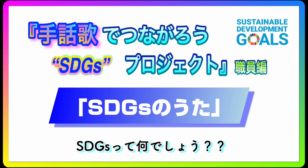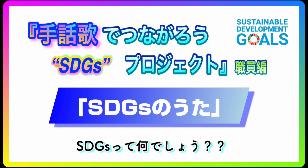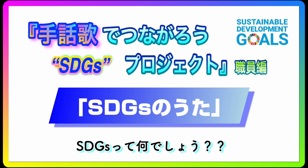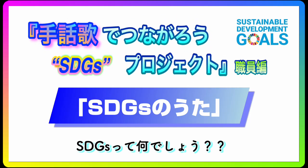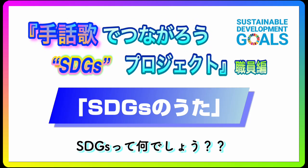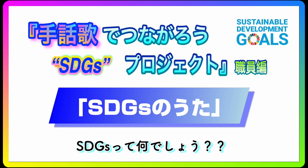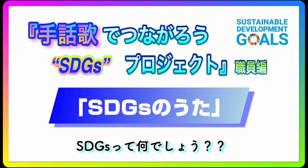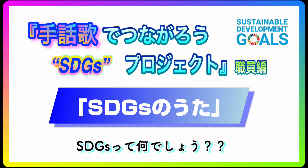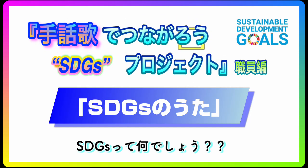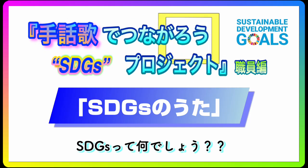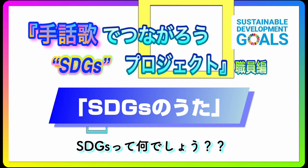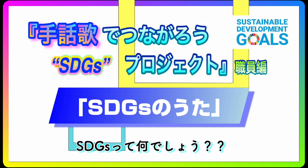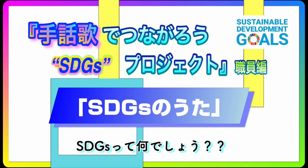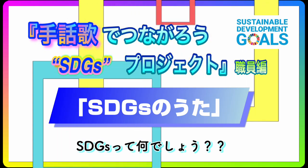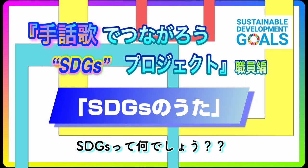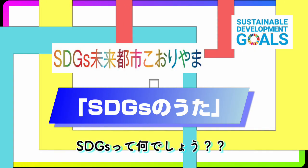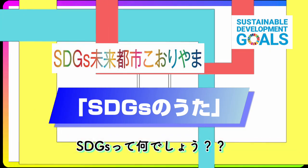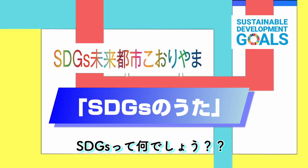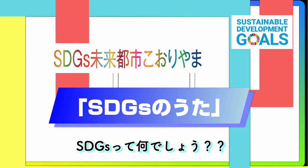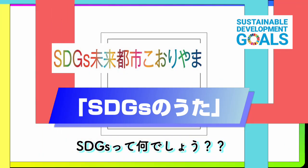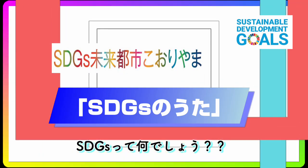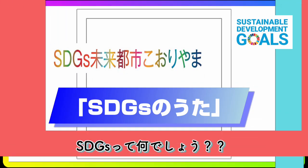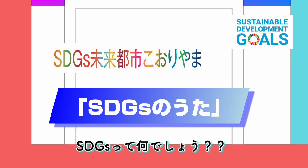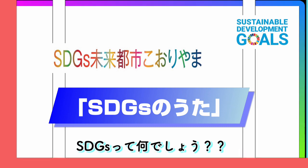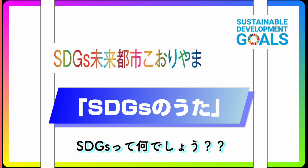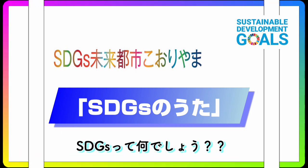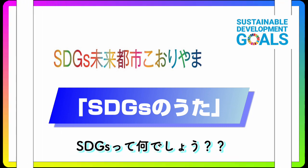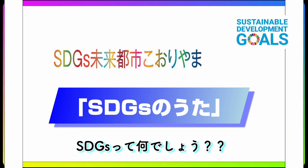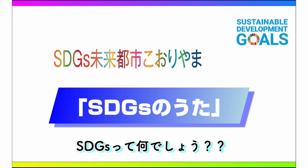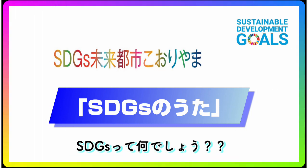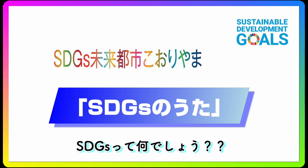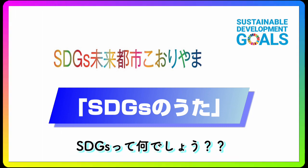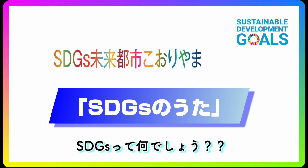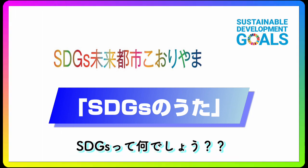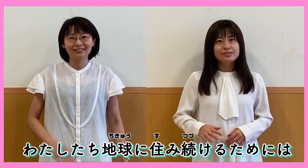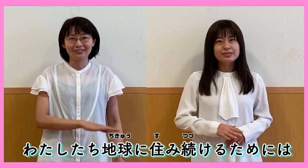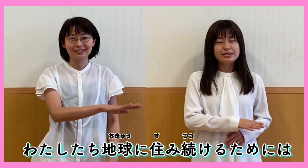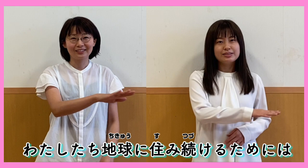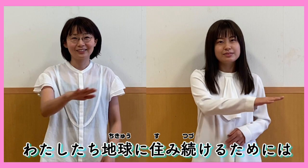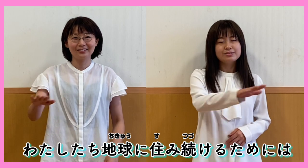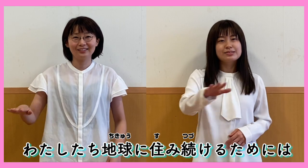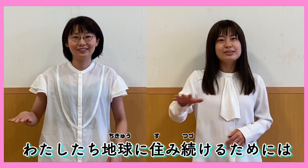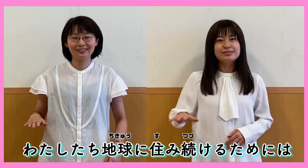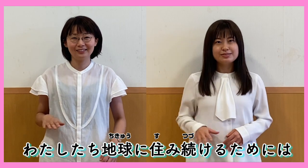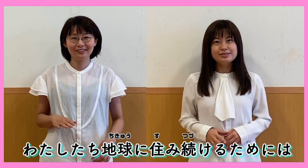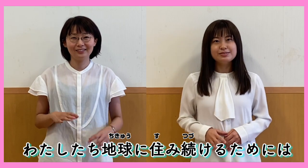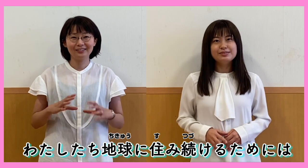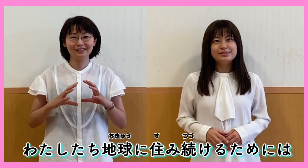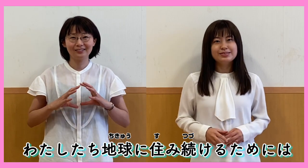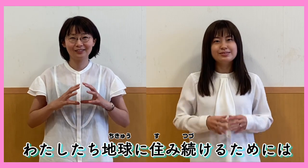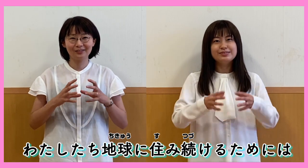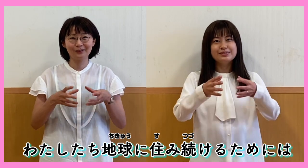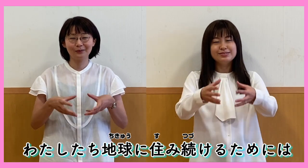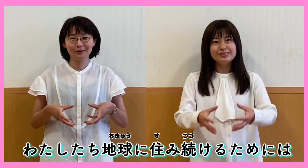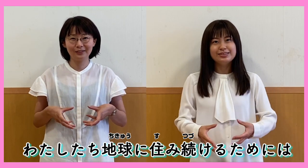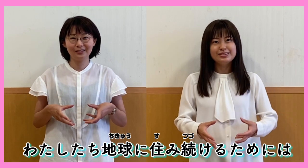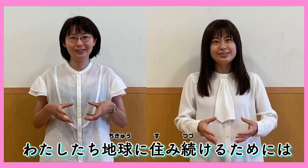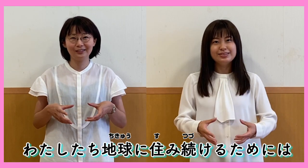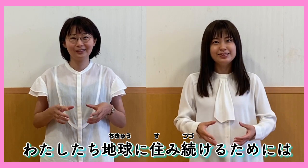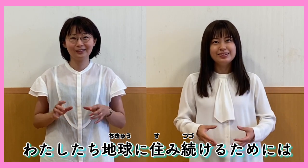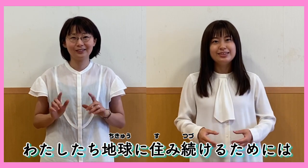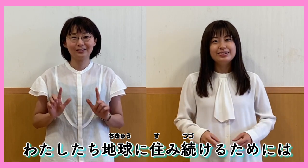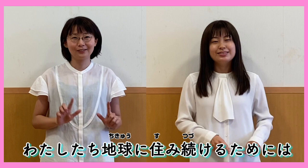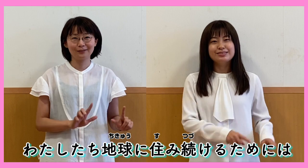知っているようで知らない。 SDGs って何でしょう。 私たち地球